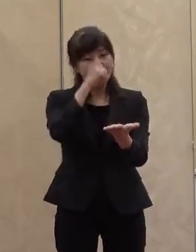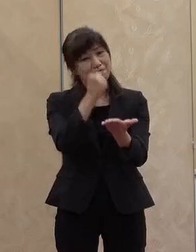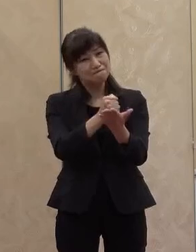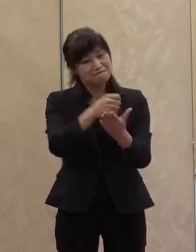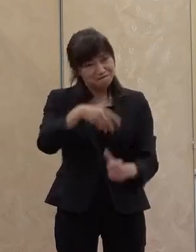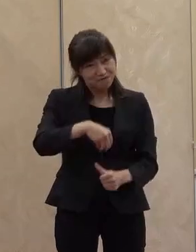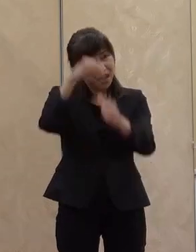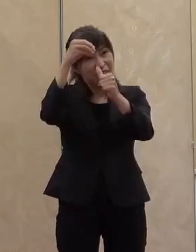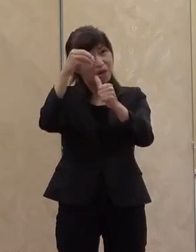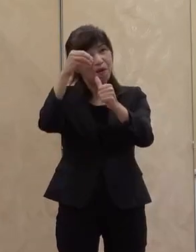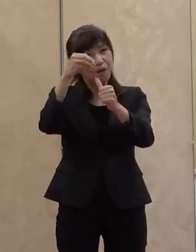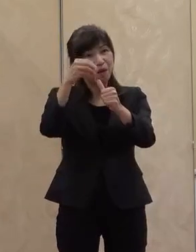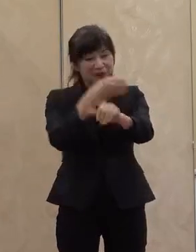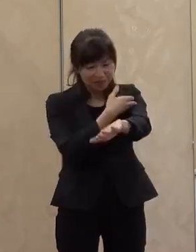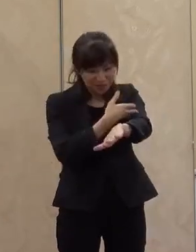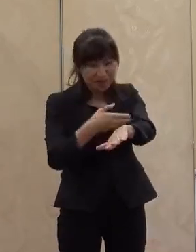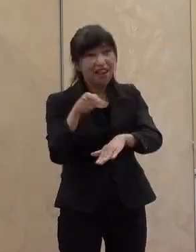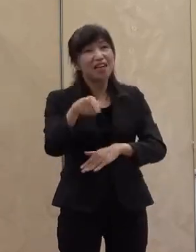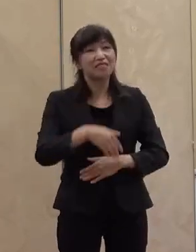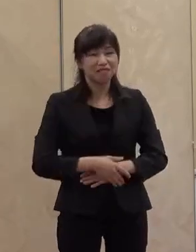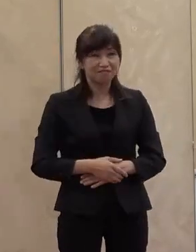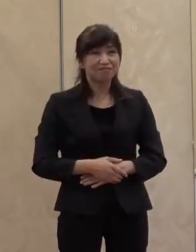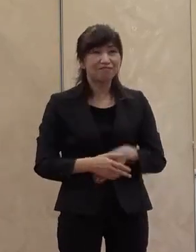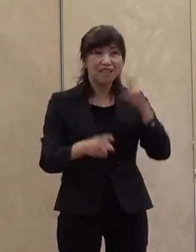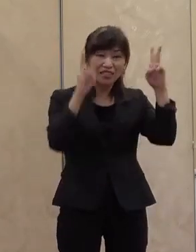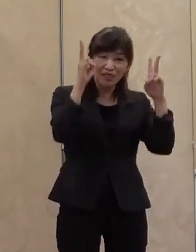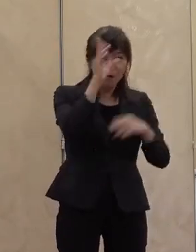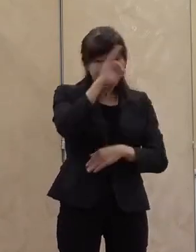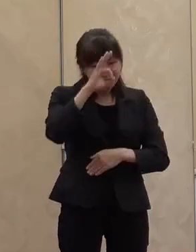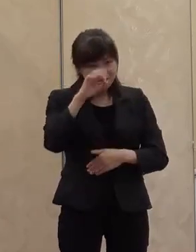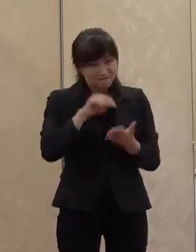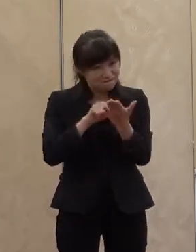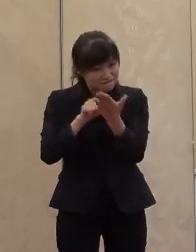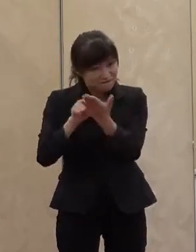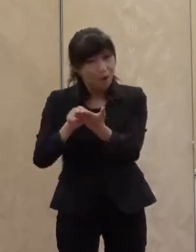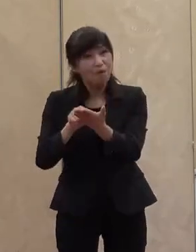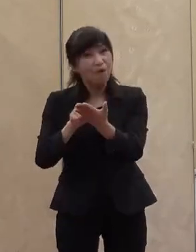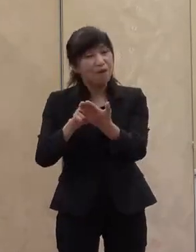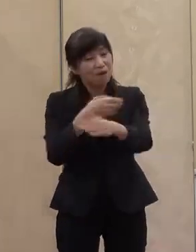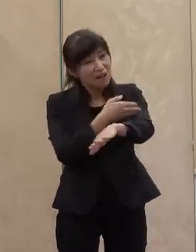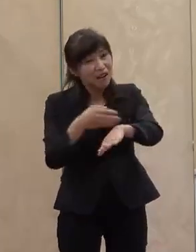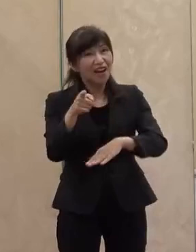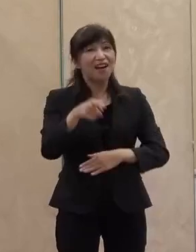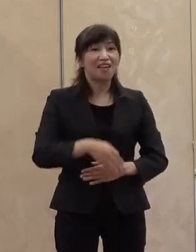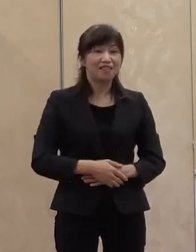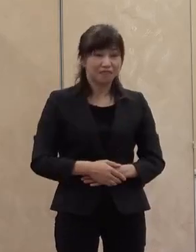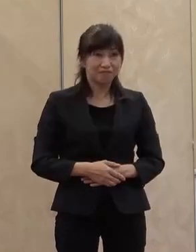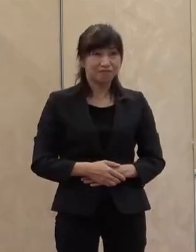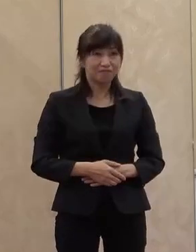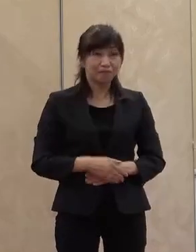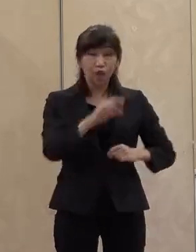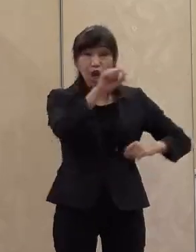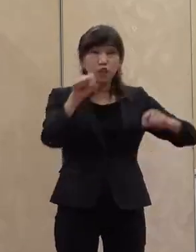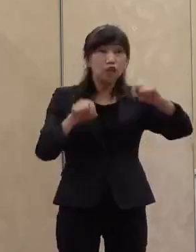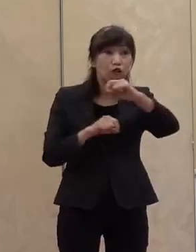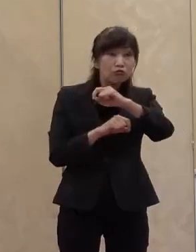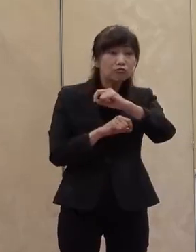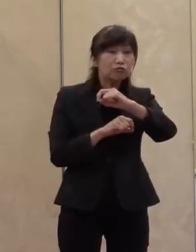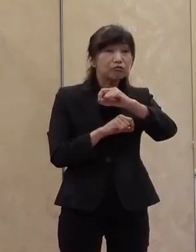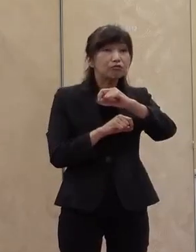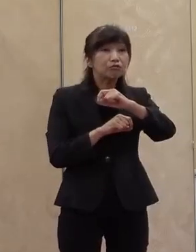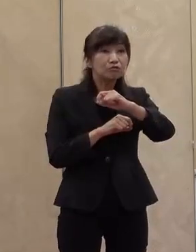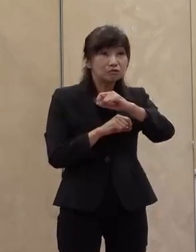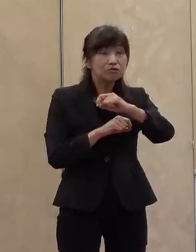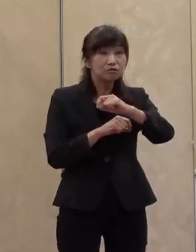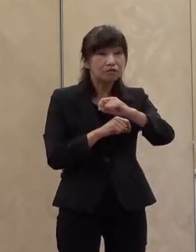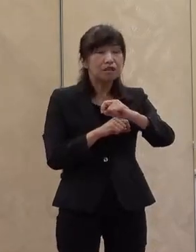という流れです。事業者に応募していくということになります。また逆の方向として、事業者失業者の方が